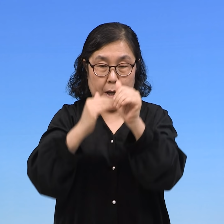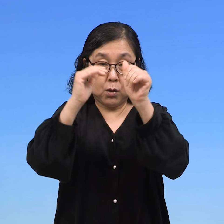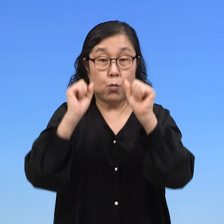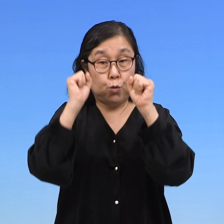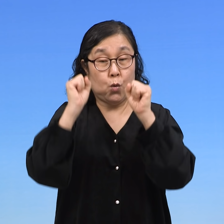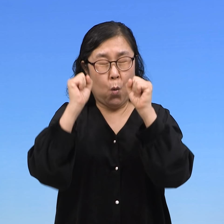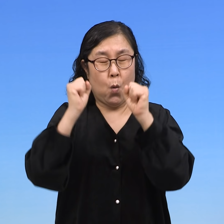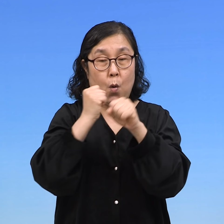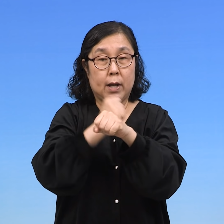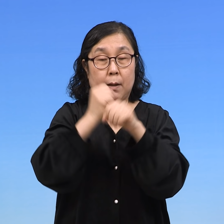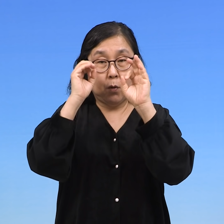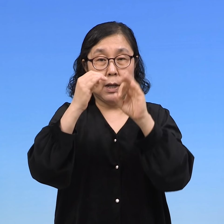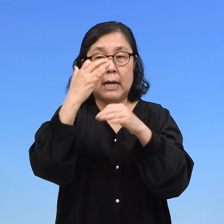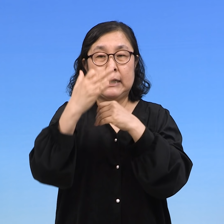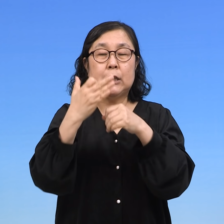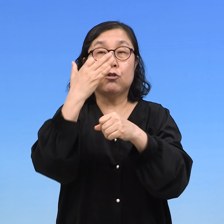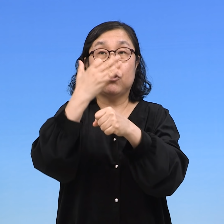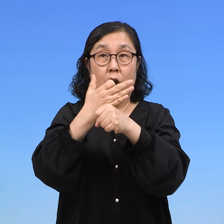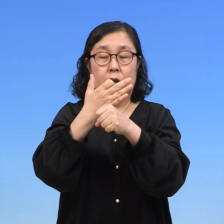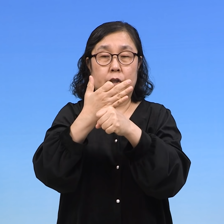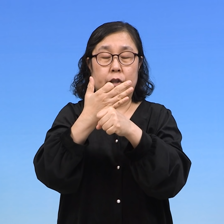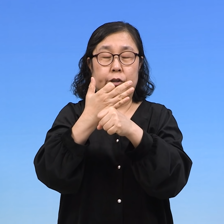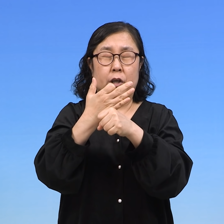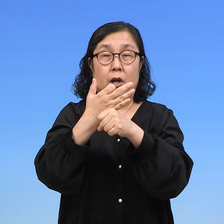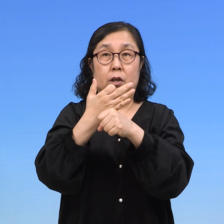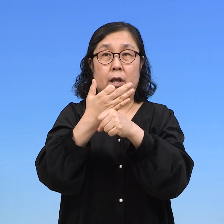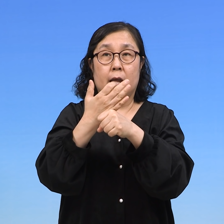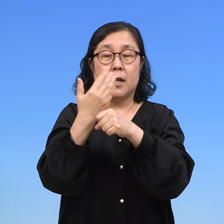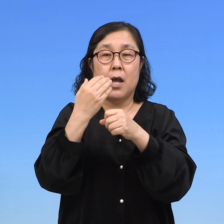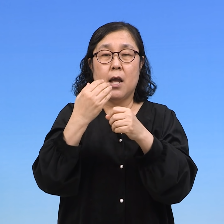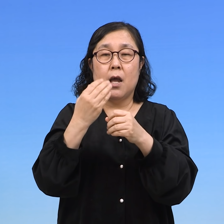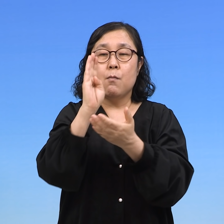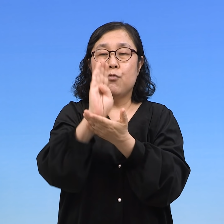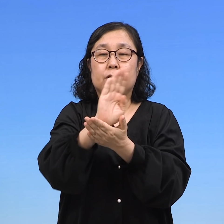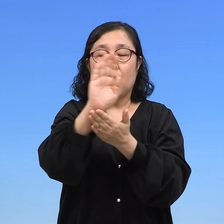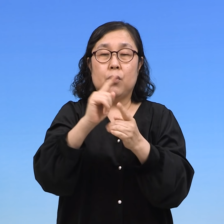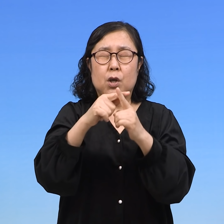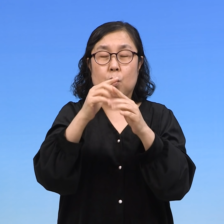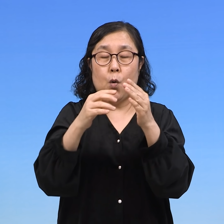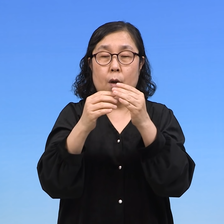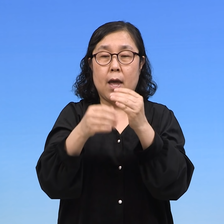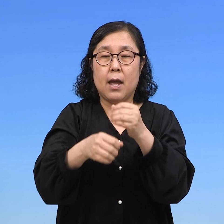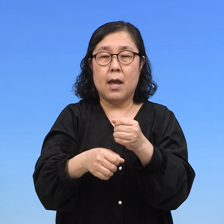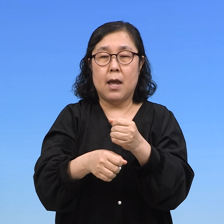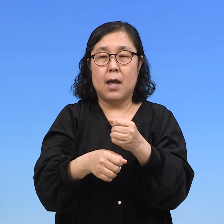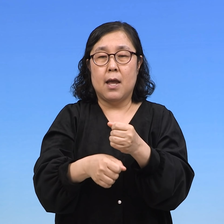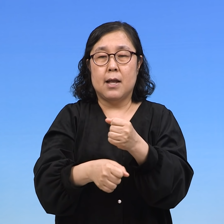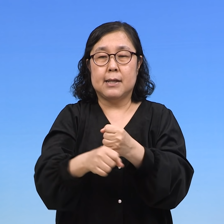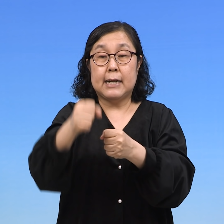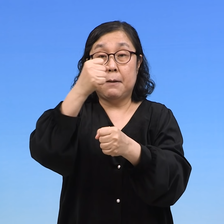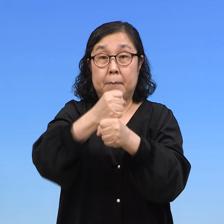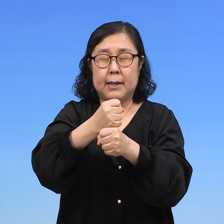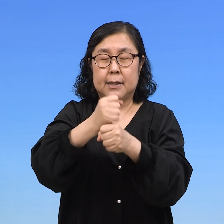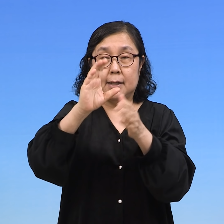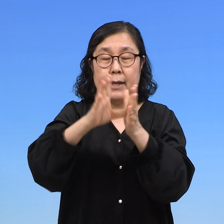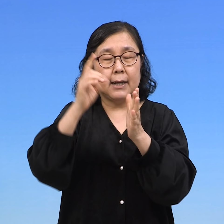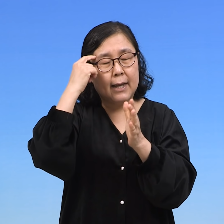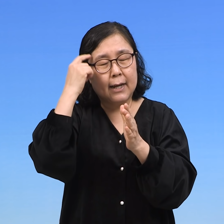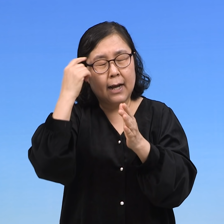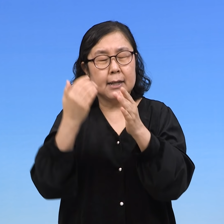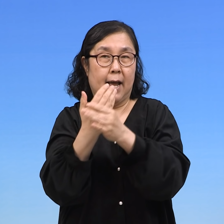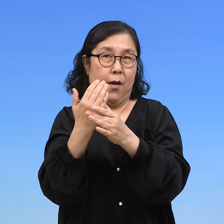자꾸 19년 전에 분당우리기 처음 개척할 때 생각이 많이 나는데요 그 개척하던 그 해는 뭐 이건